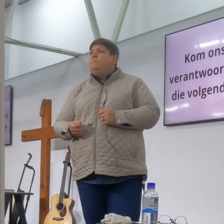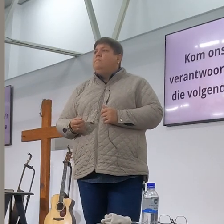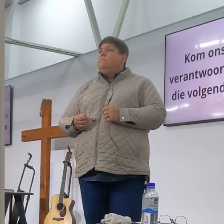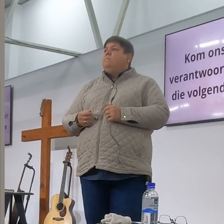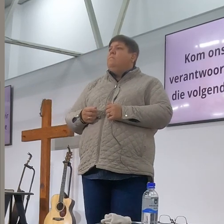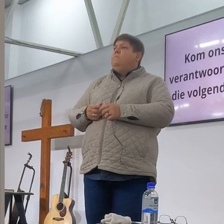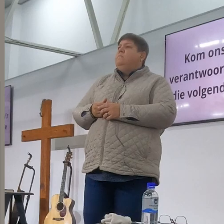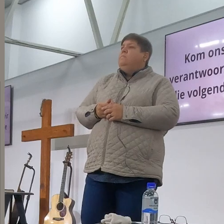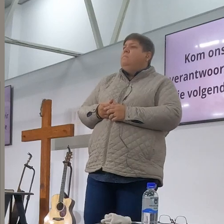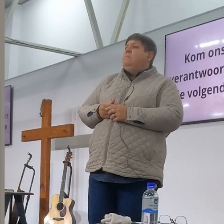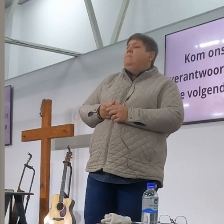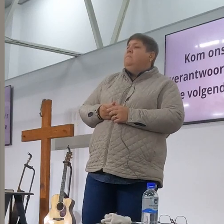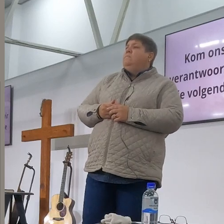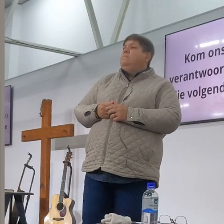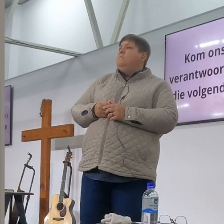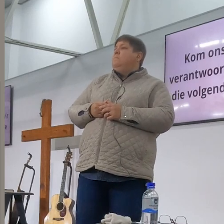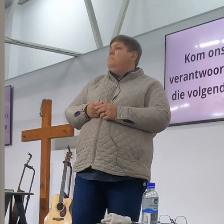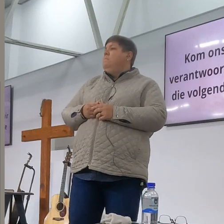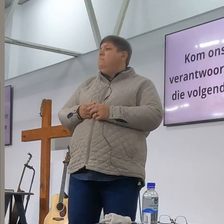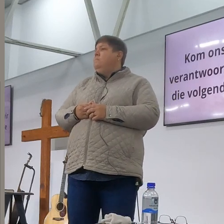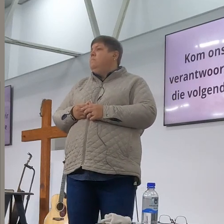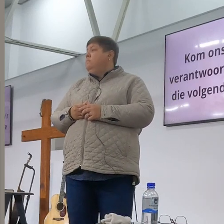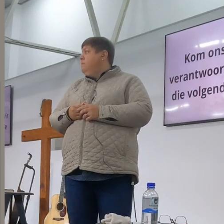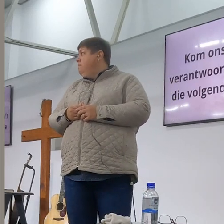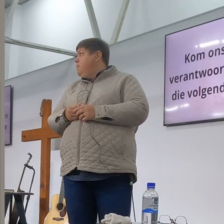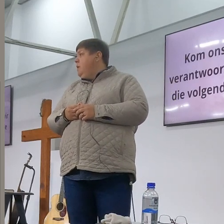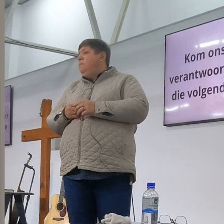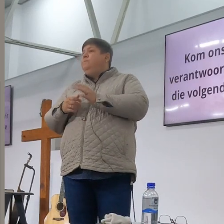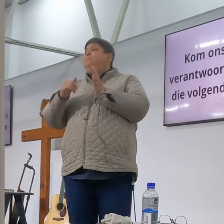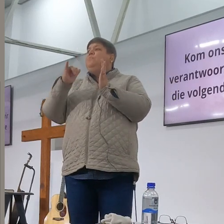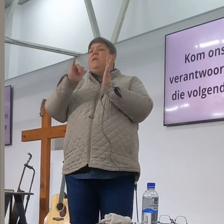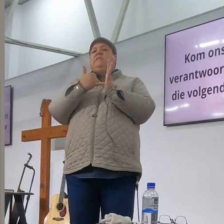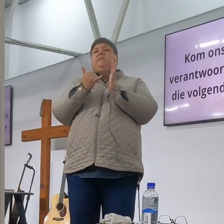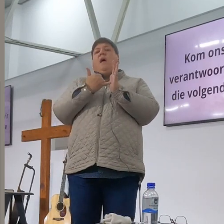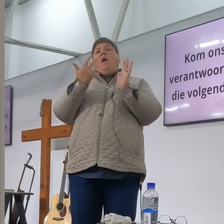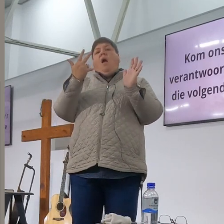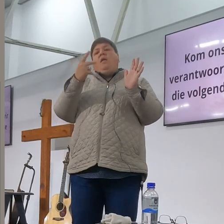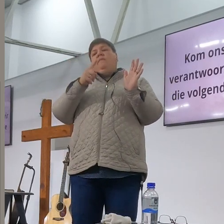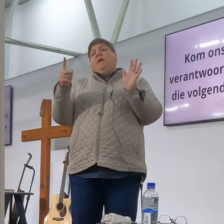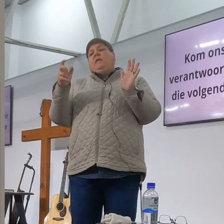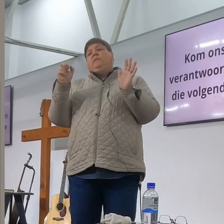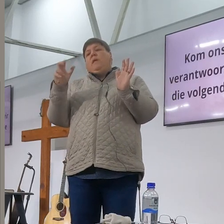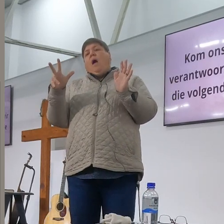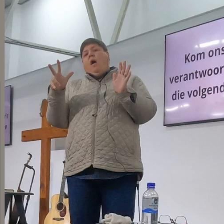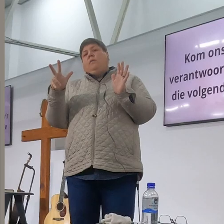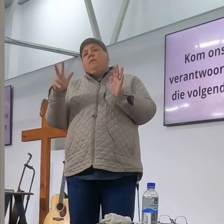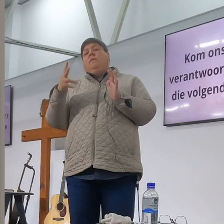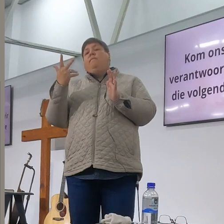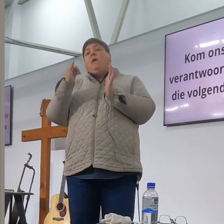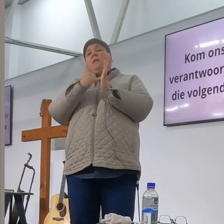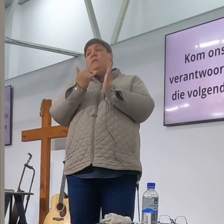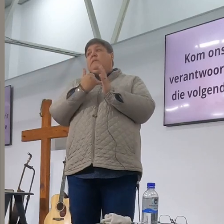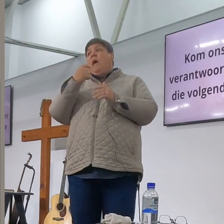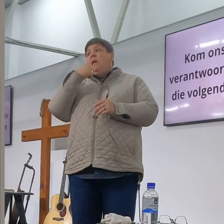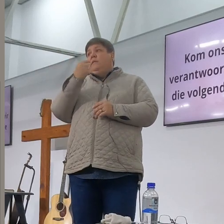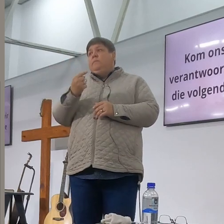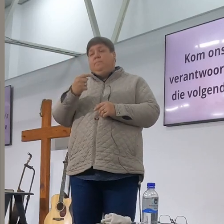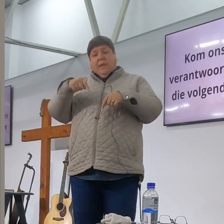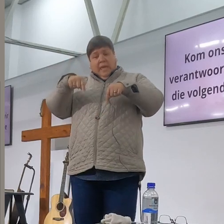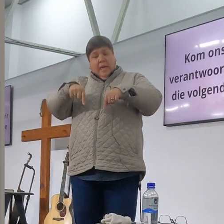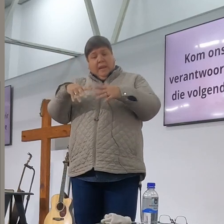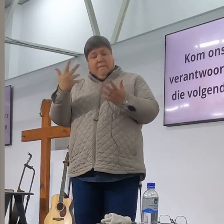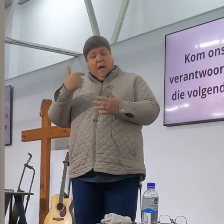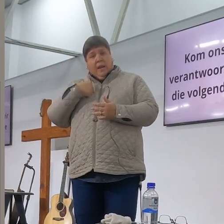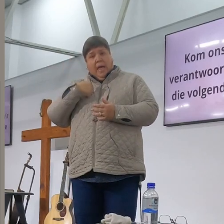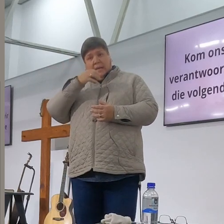Is Jesaja 8 vers 18, waar Jesaja sê, hier is ek